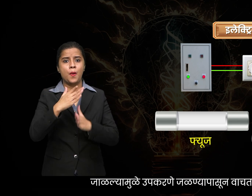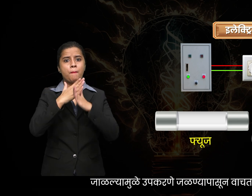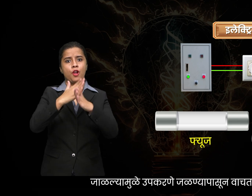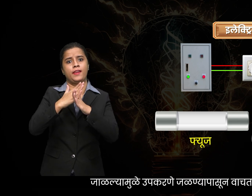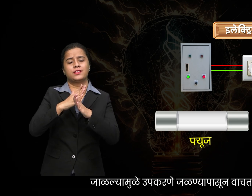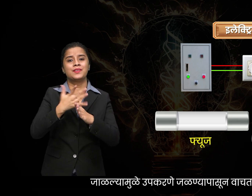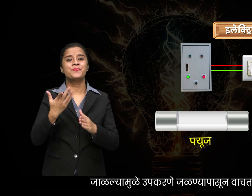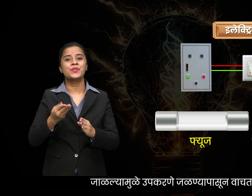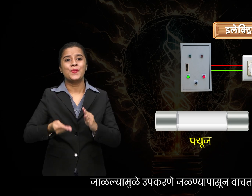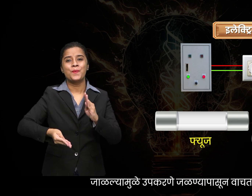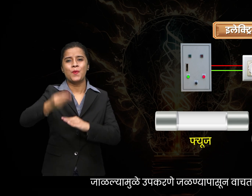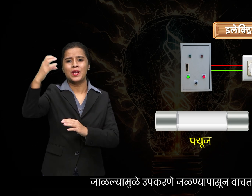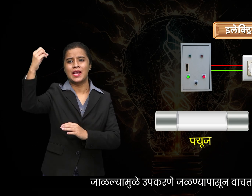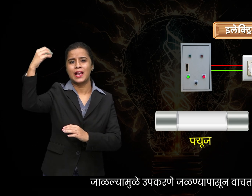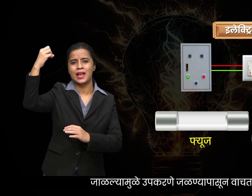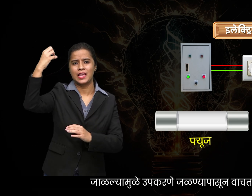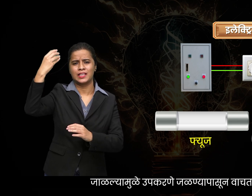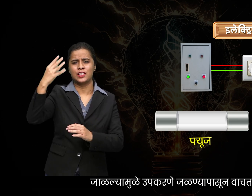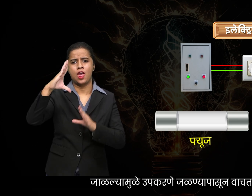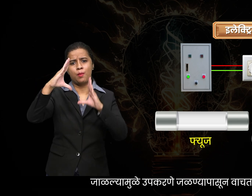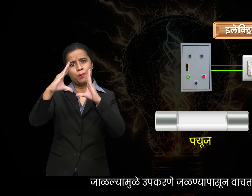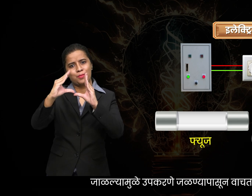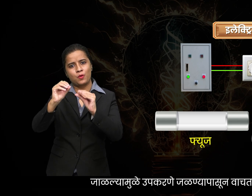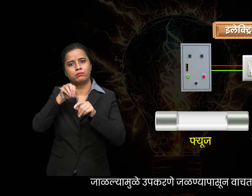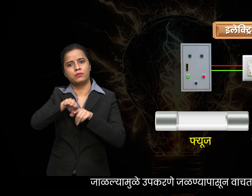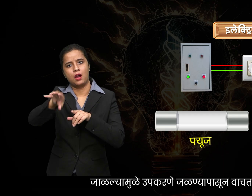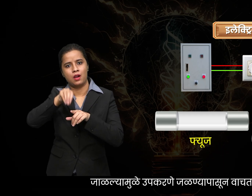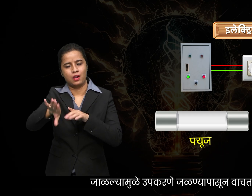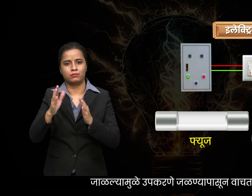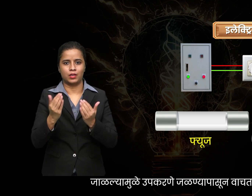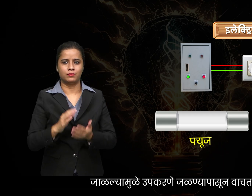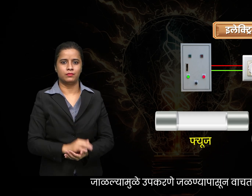झाल्यामुळे उपकरणे जळण्यापासून वाचतात.